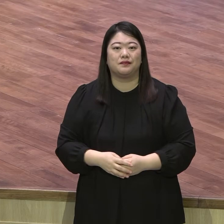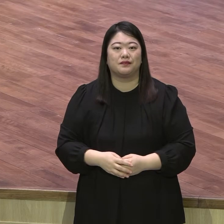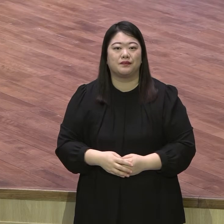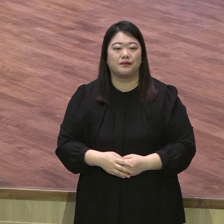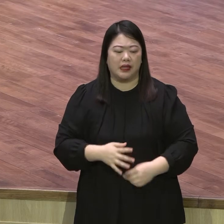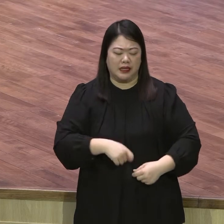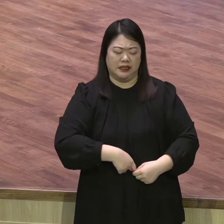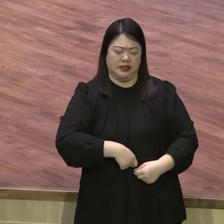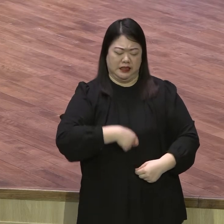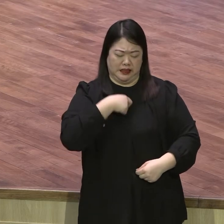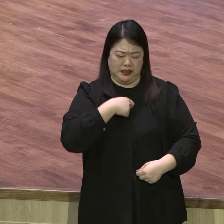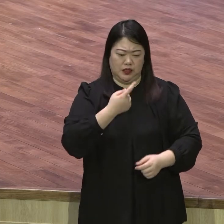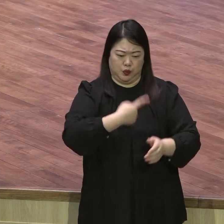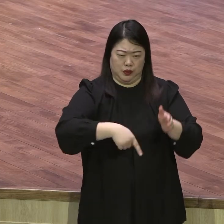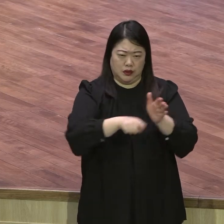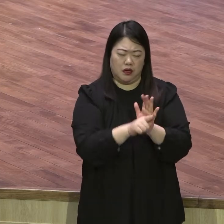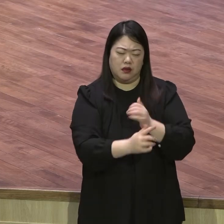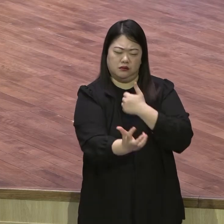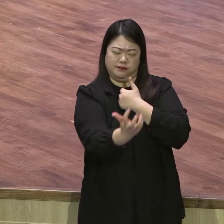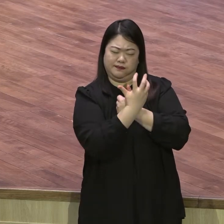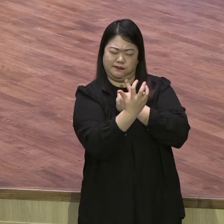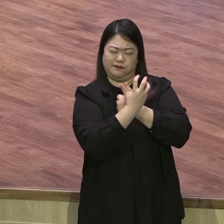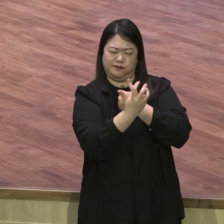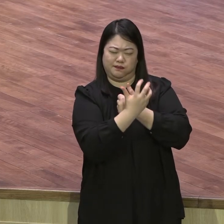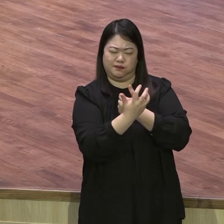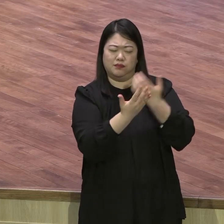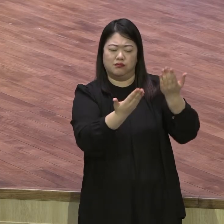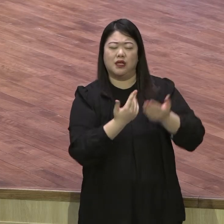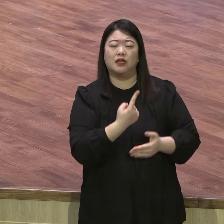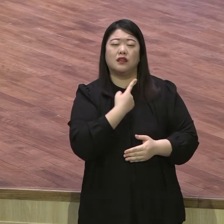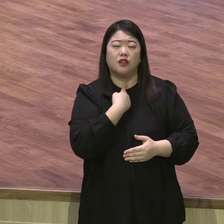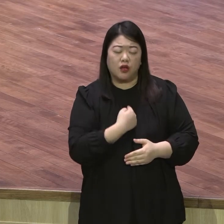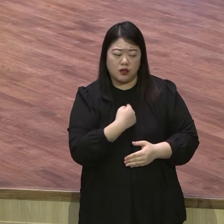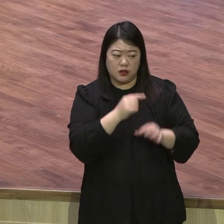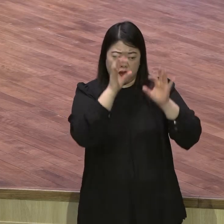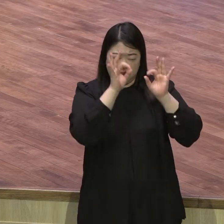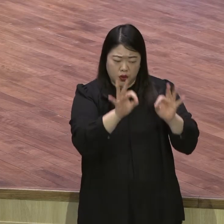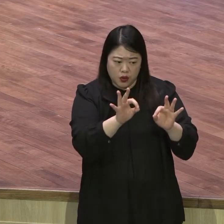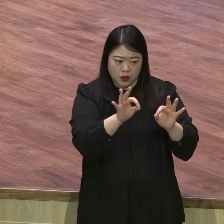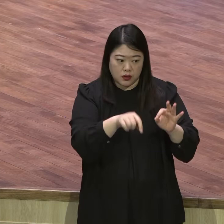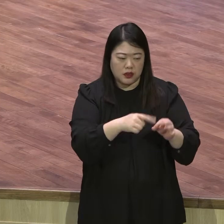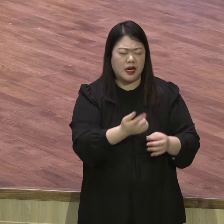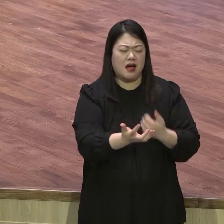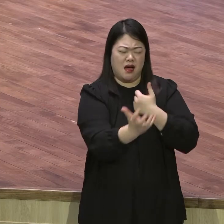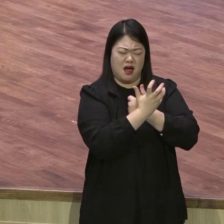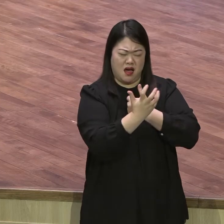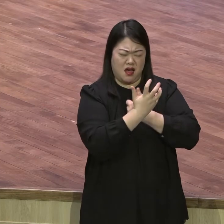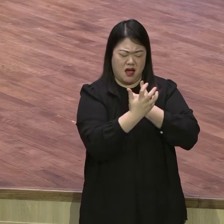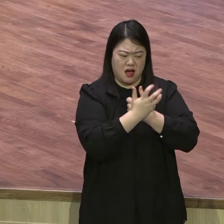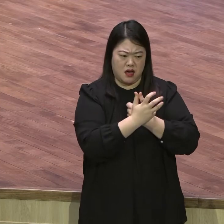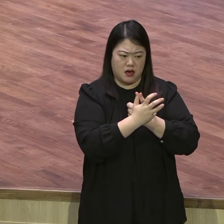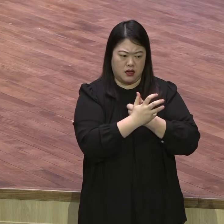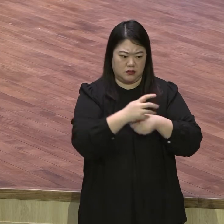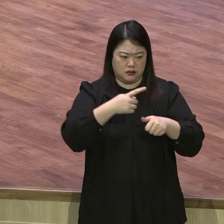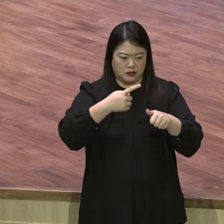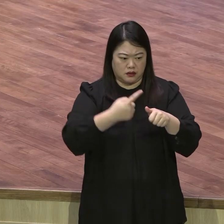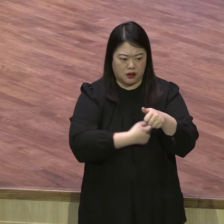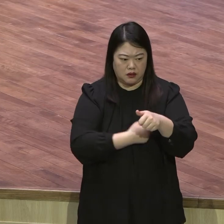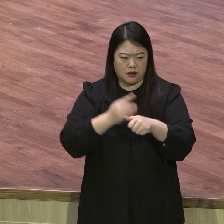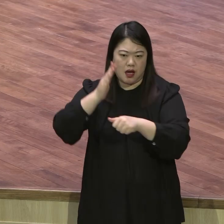의를 위해서 박해를 받는 자들에게 주어지는 또 한 가지의 복은 하늘의 상이 있다. 하늘의